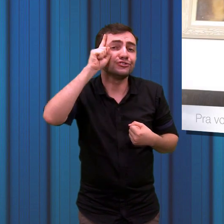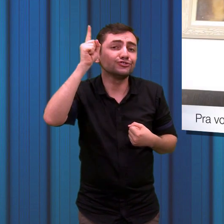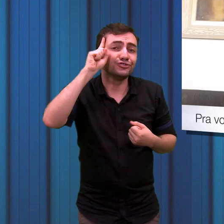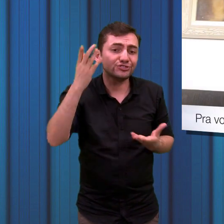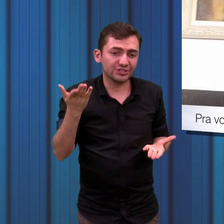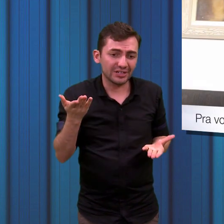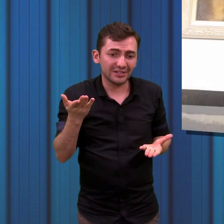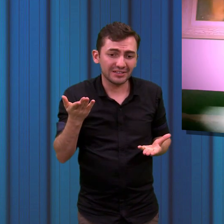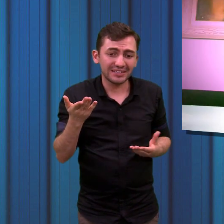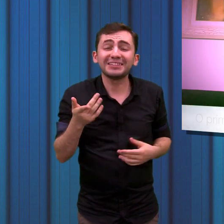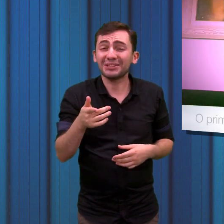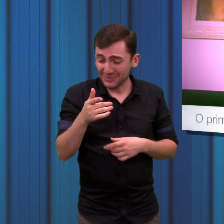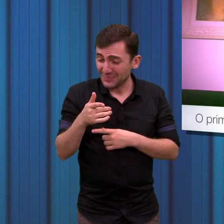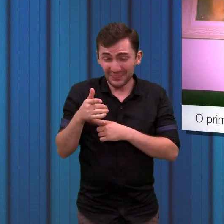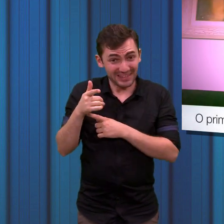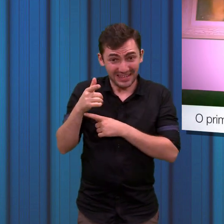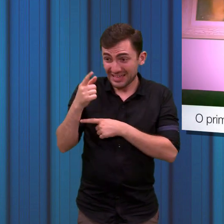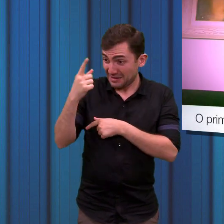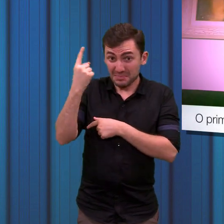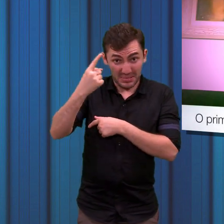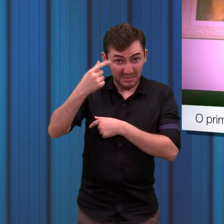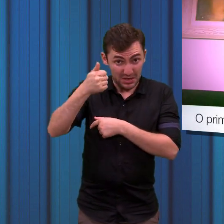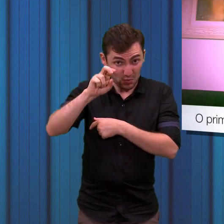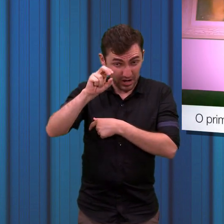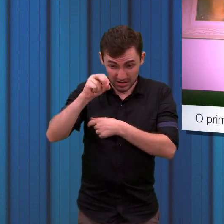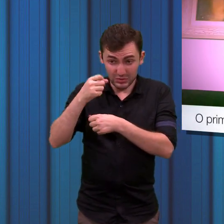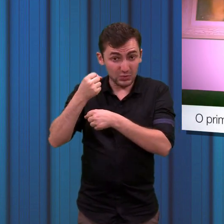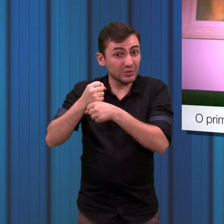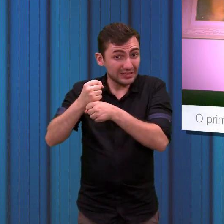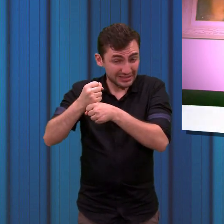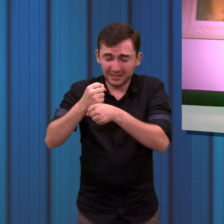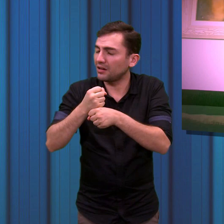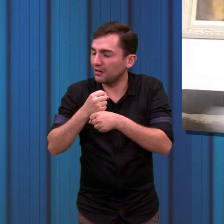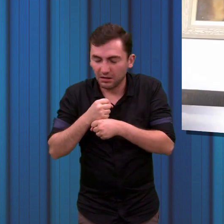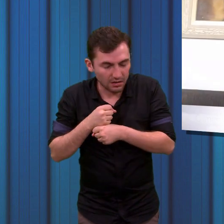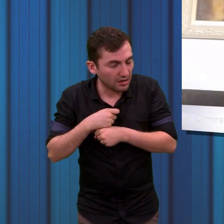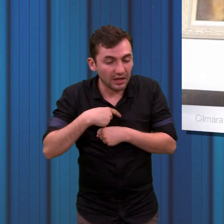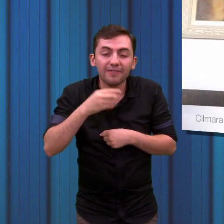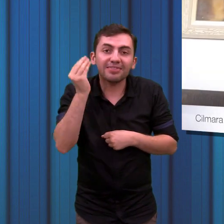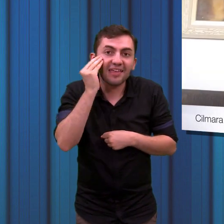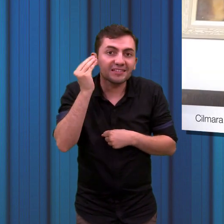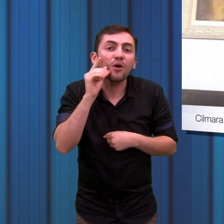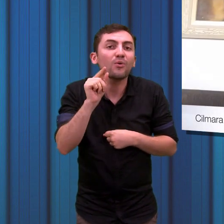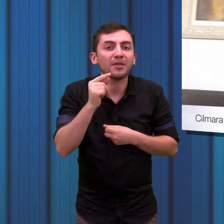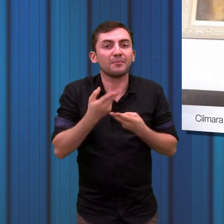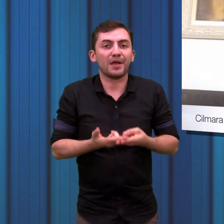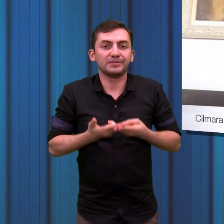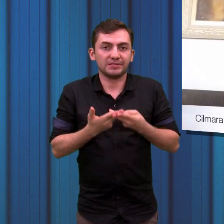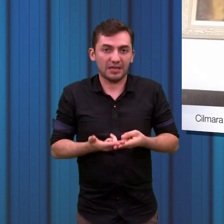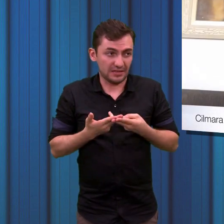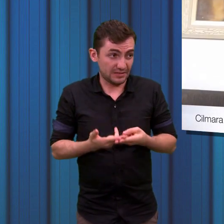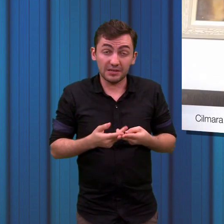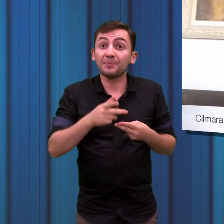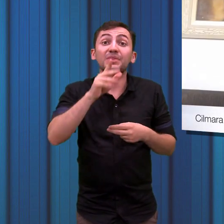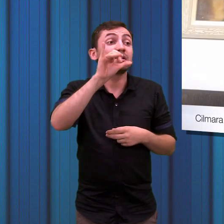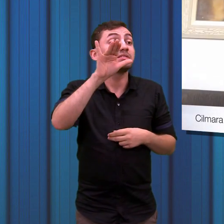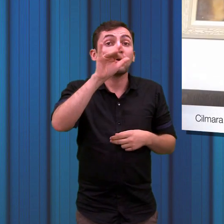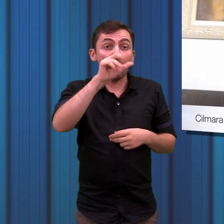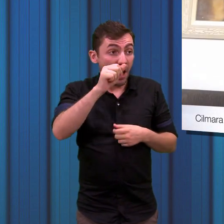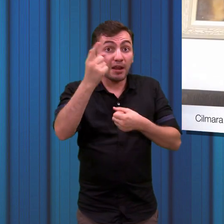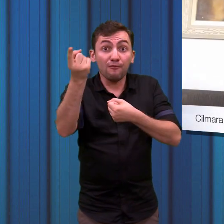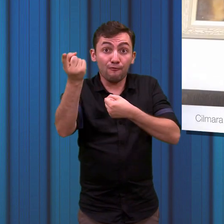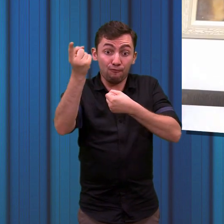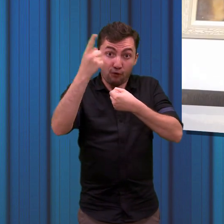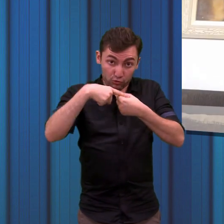dias, para você ver. O primeiro ano é o teste de paciência. Silmara volta do congresso e o aparelho